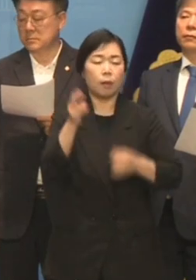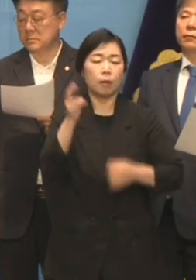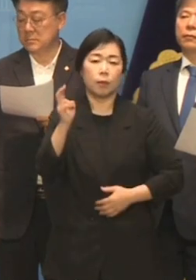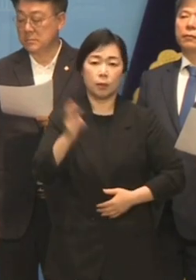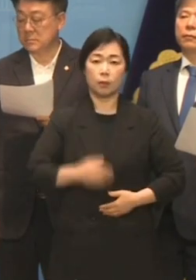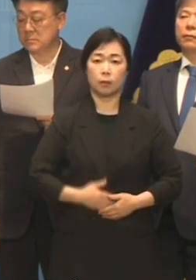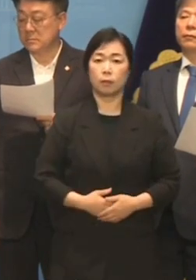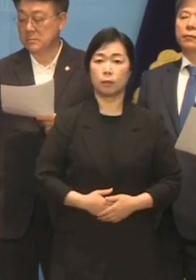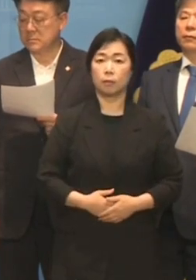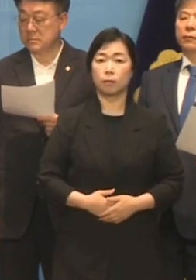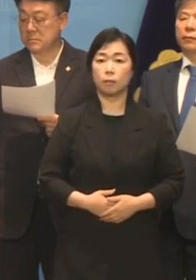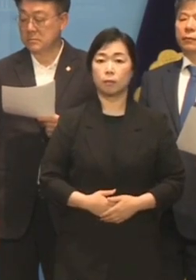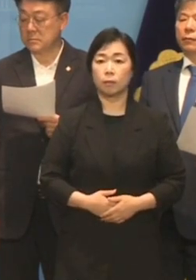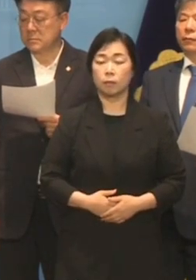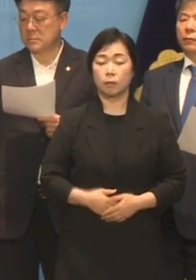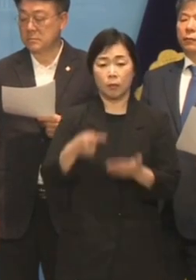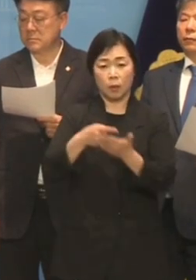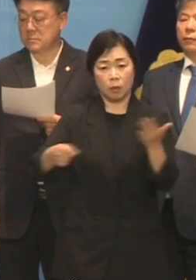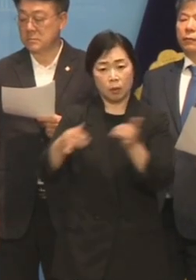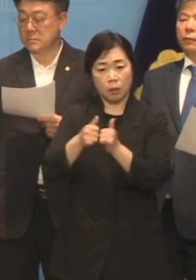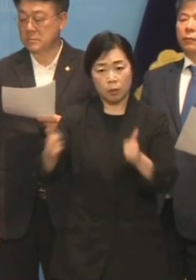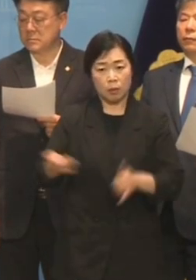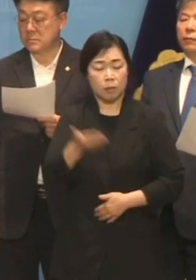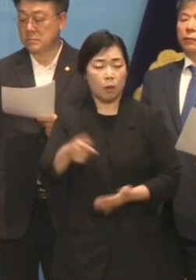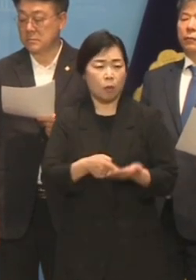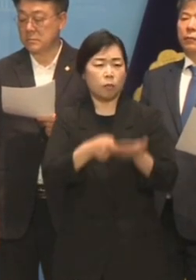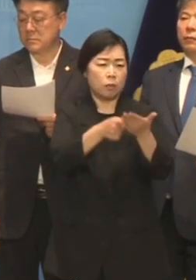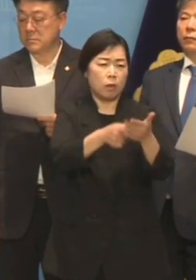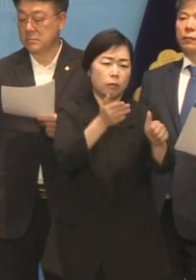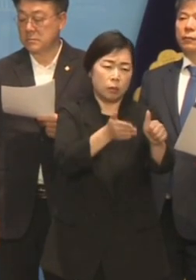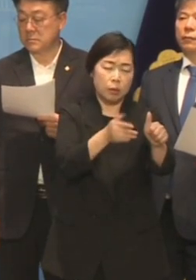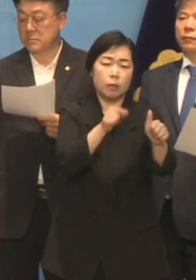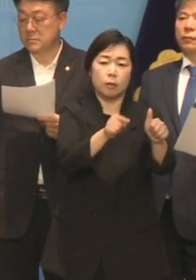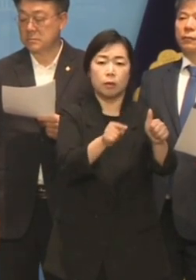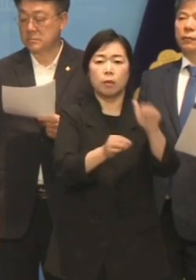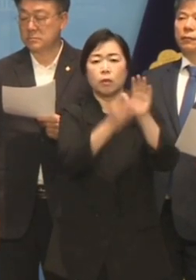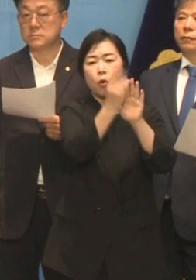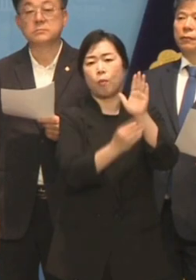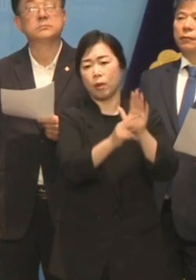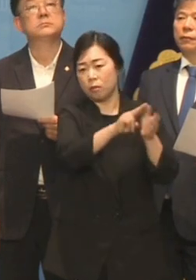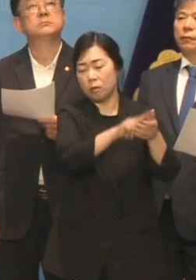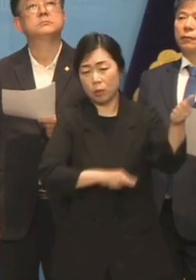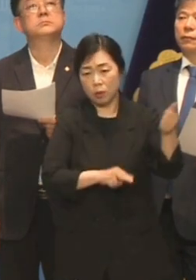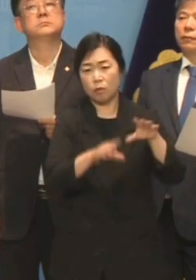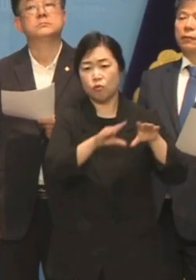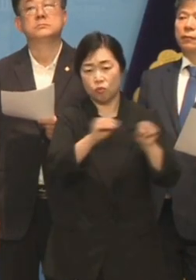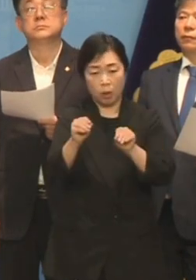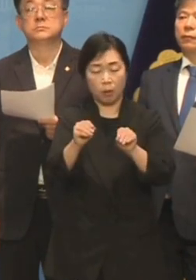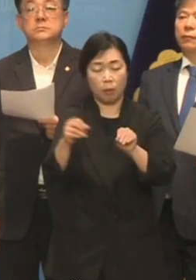않습니다. 우리 피해자분들이 요구하시는 경매 중단